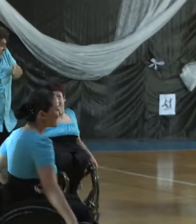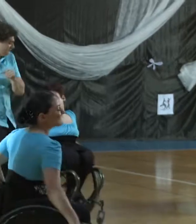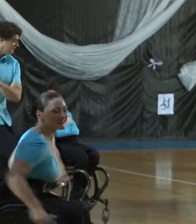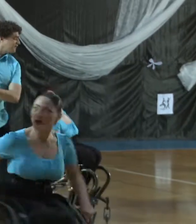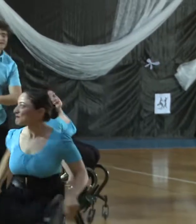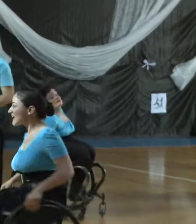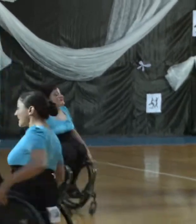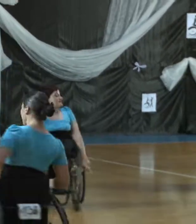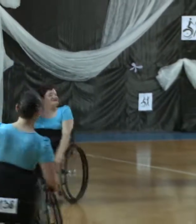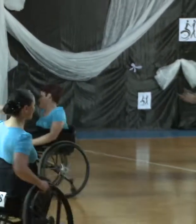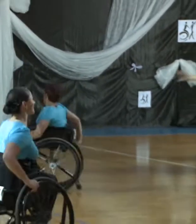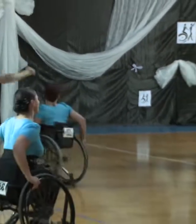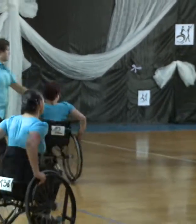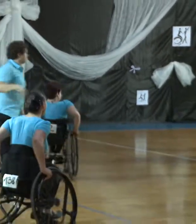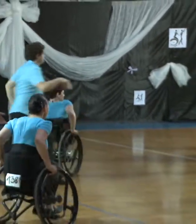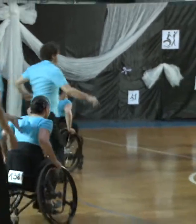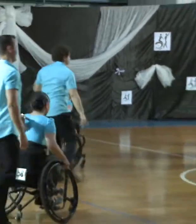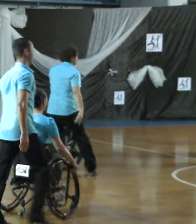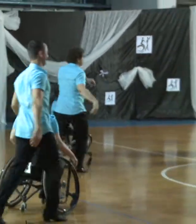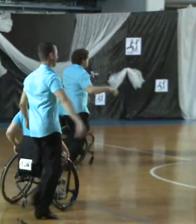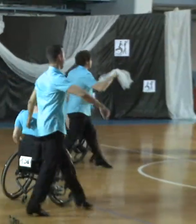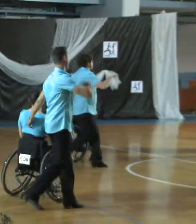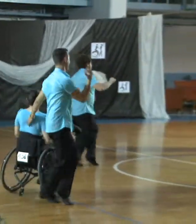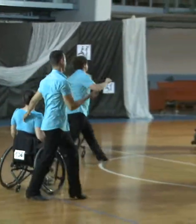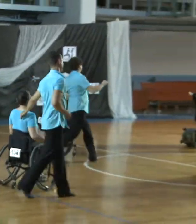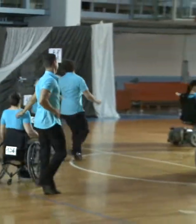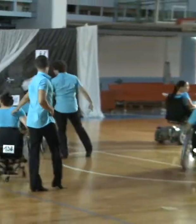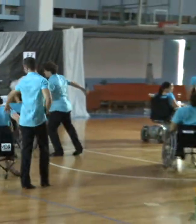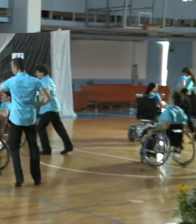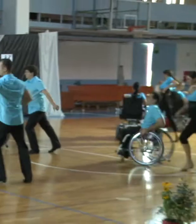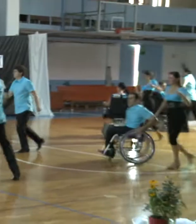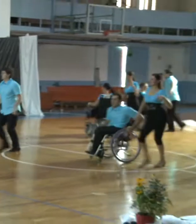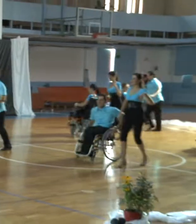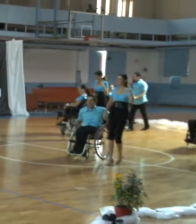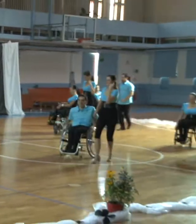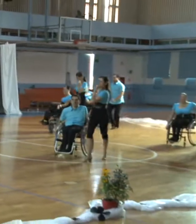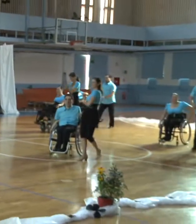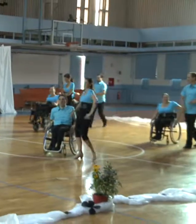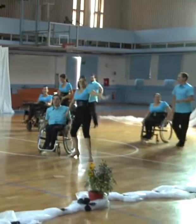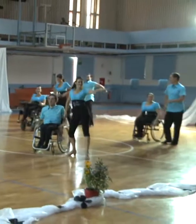It's